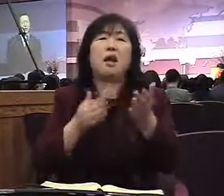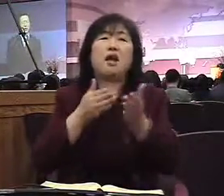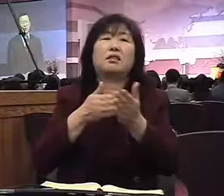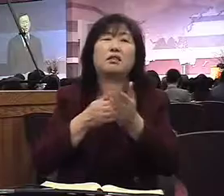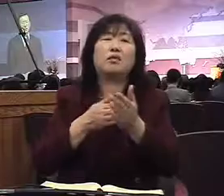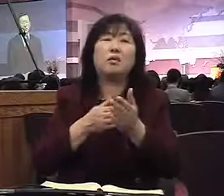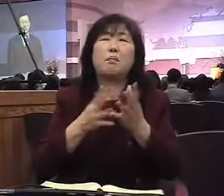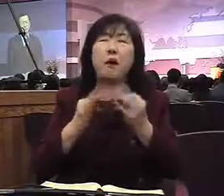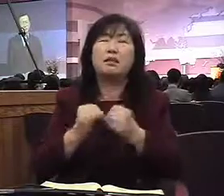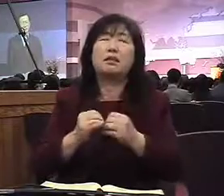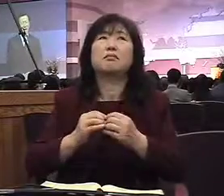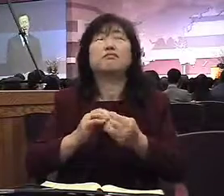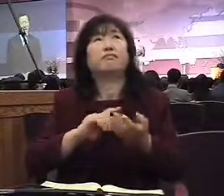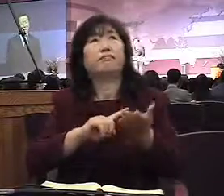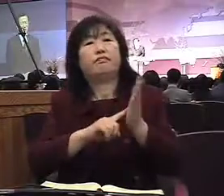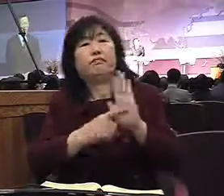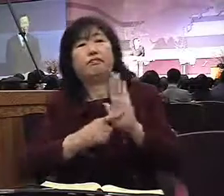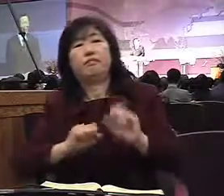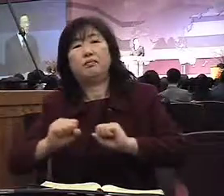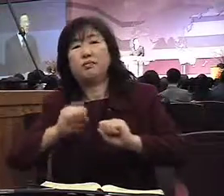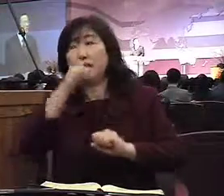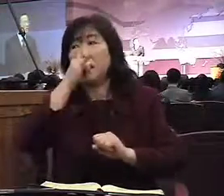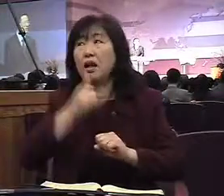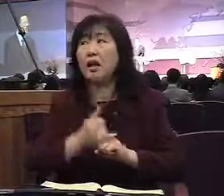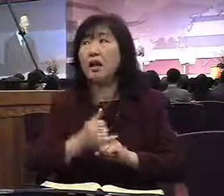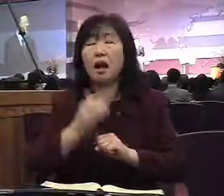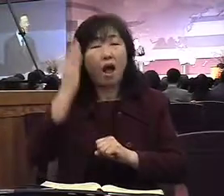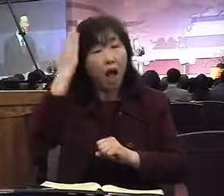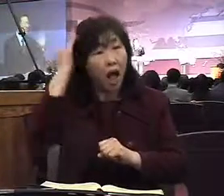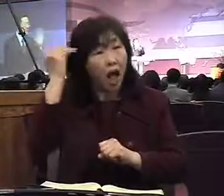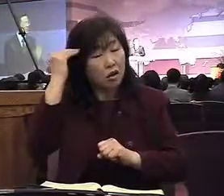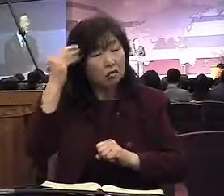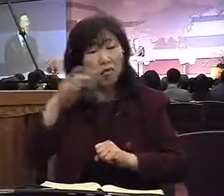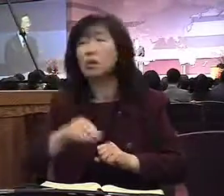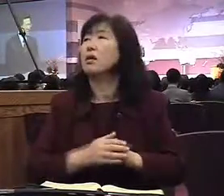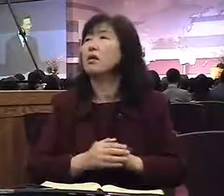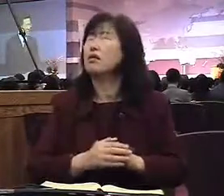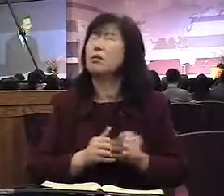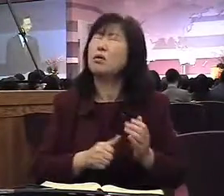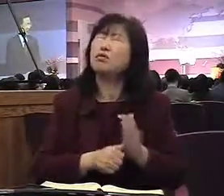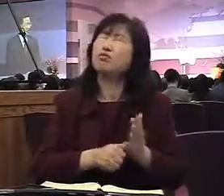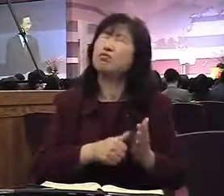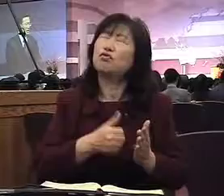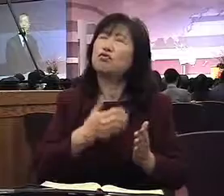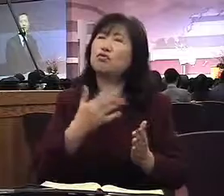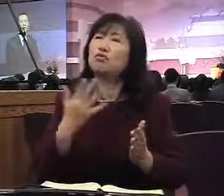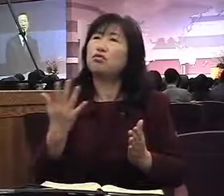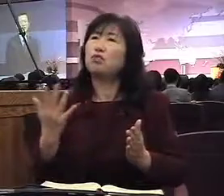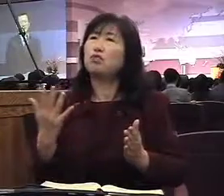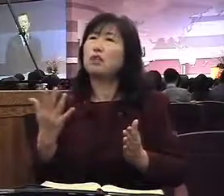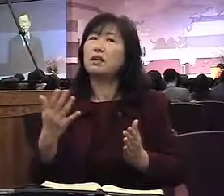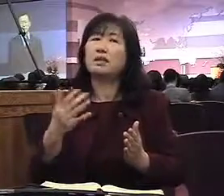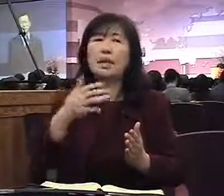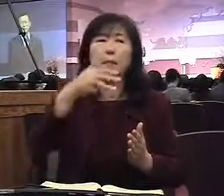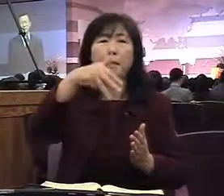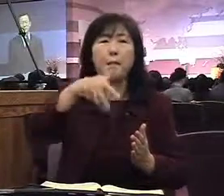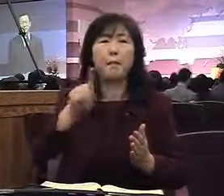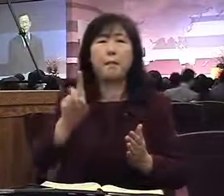여러분, 혹시 한국에 유명한 참치집이 있는데 제가 어딘지는 말은 안 하겠습니다만은